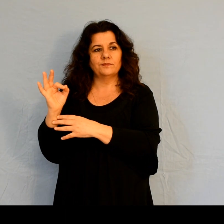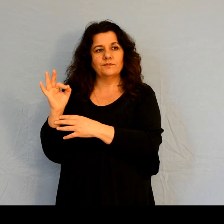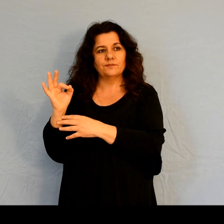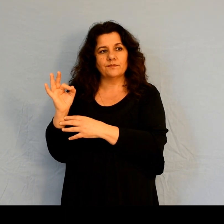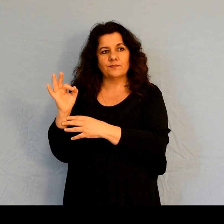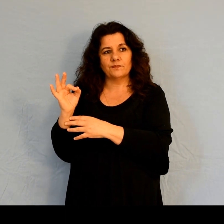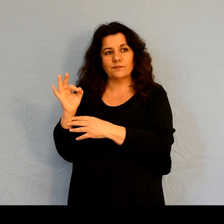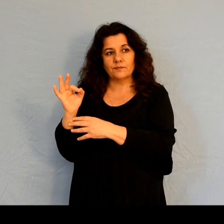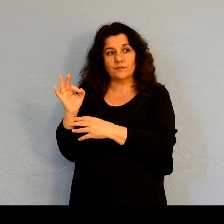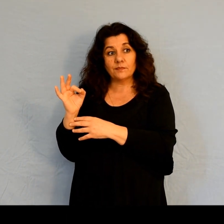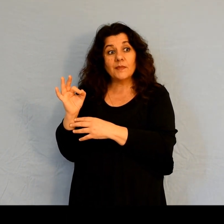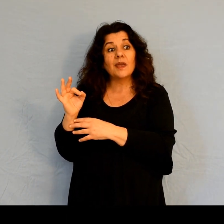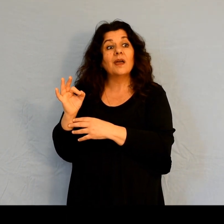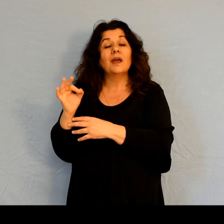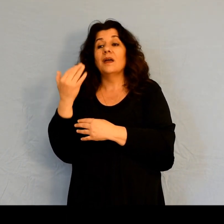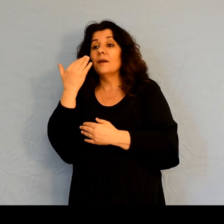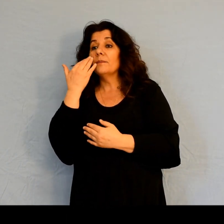Mets-toi vite d'accord avec ton adversaire